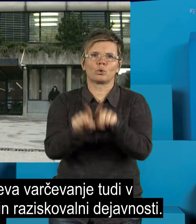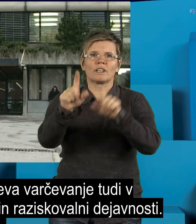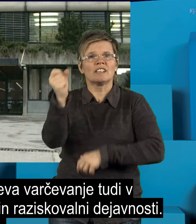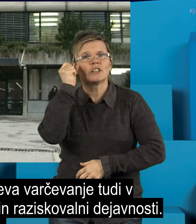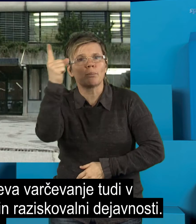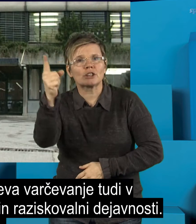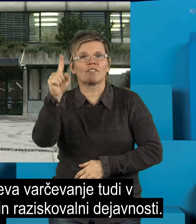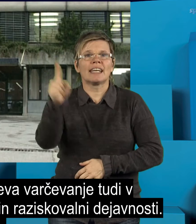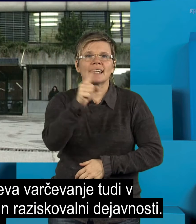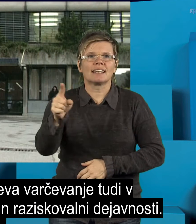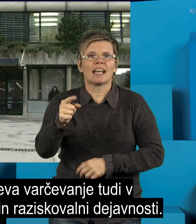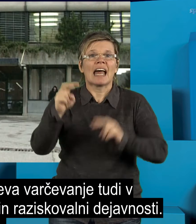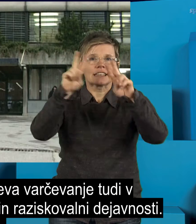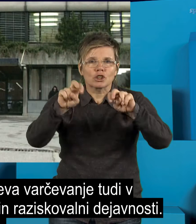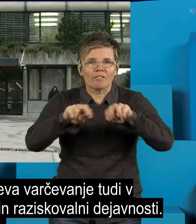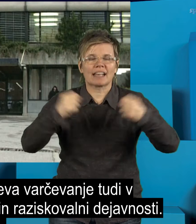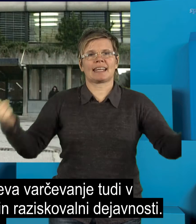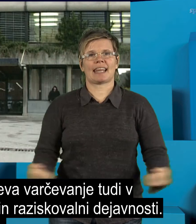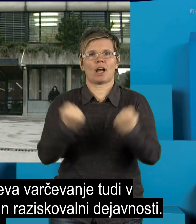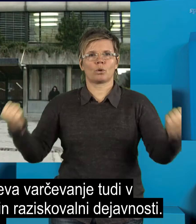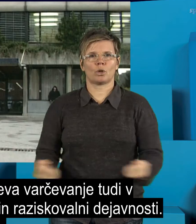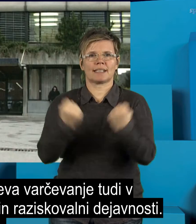izobraževanju in raziskovalni dejavnosti.